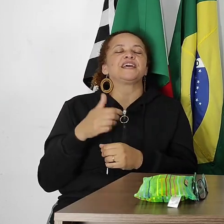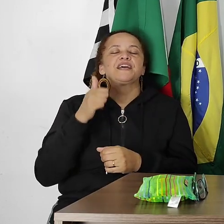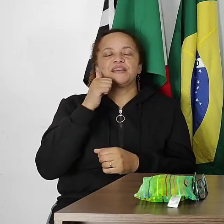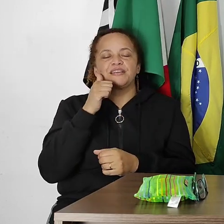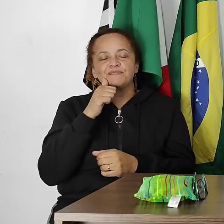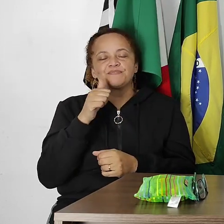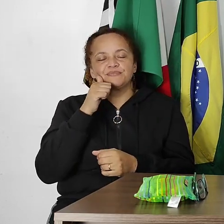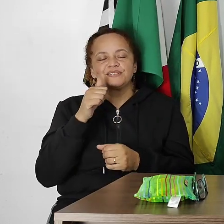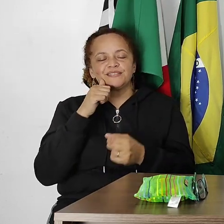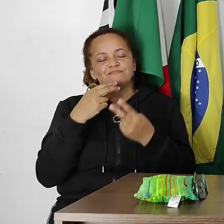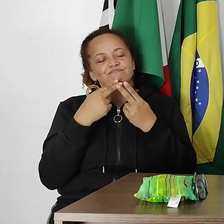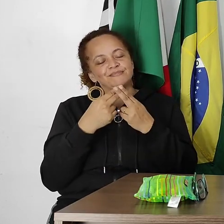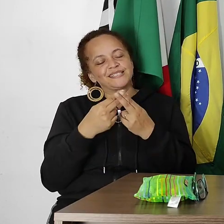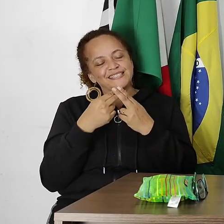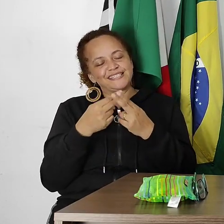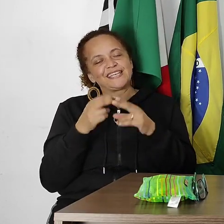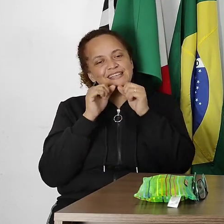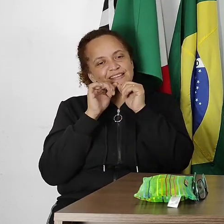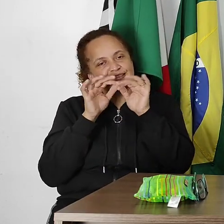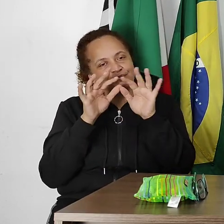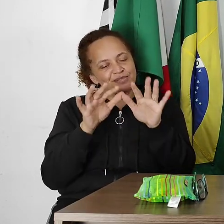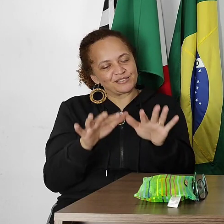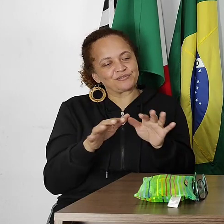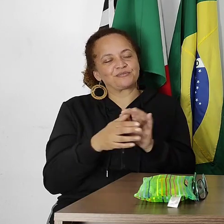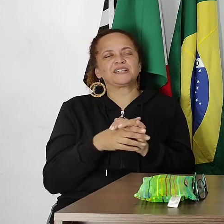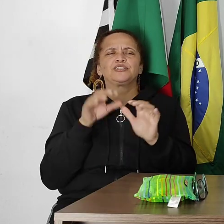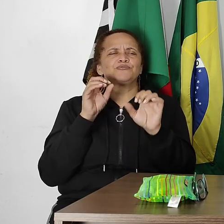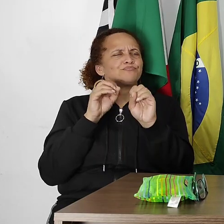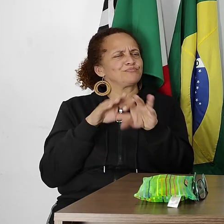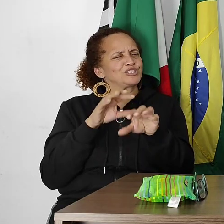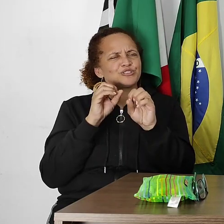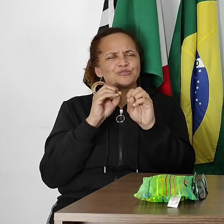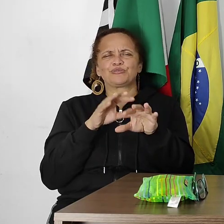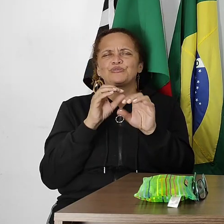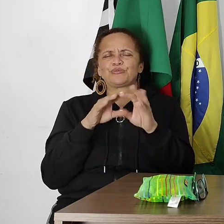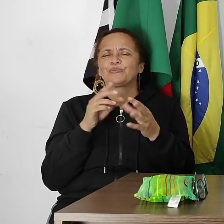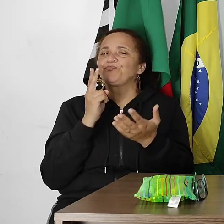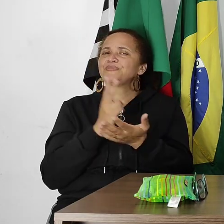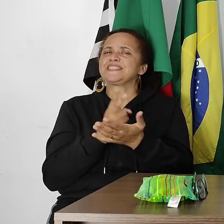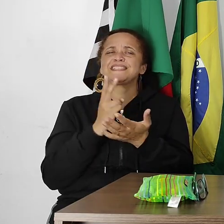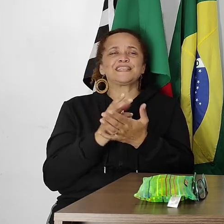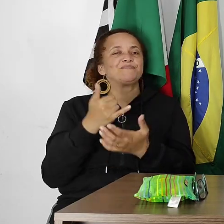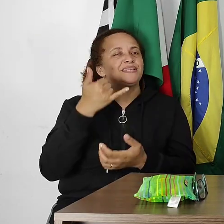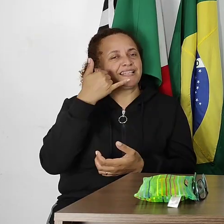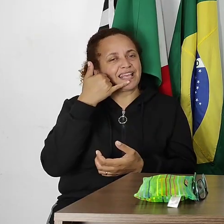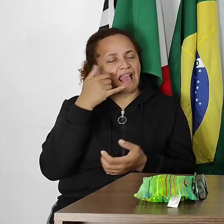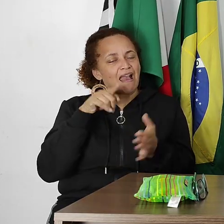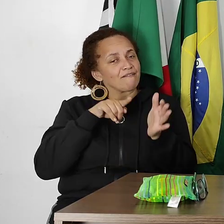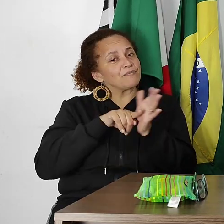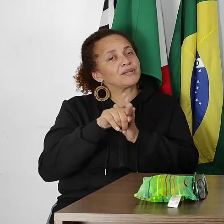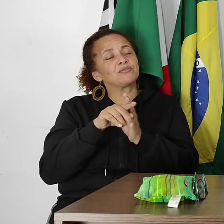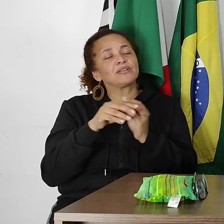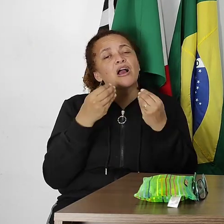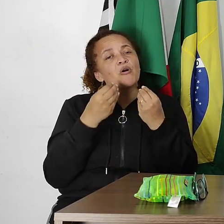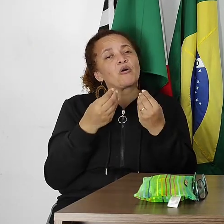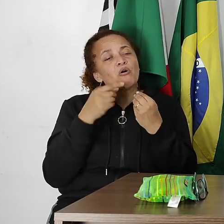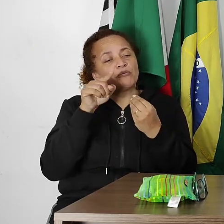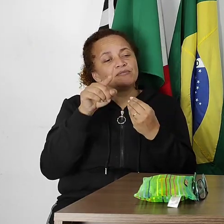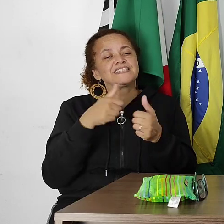uma paciência comigo. Ensinou para mim muitas vezes, me ligou durante a semana, como você está, como foi